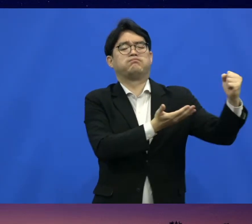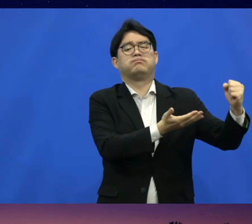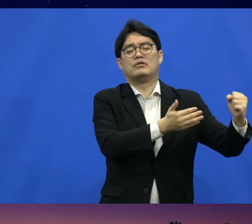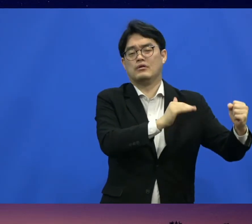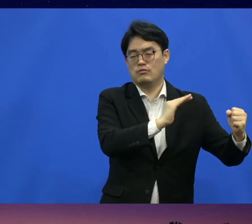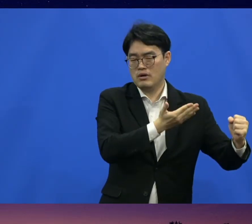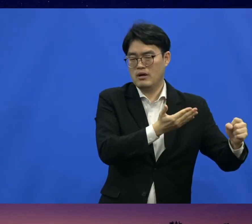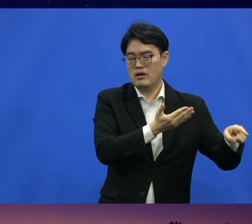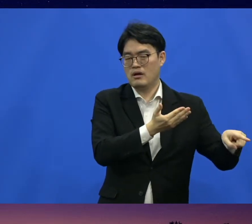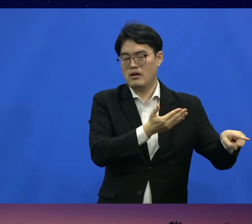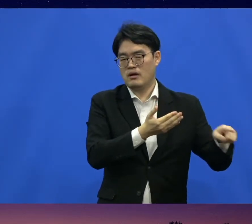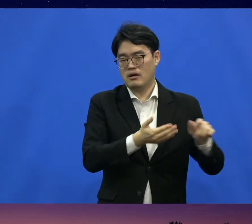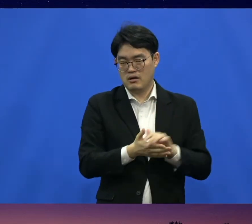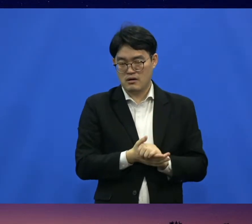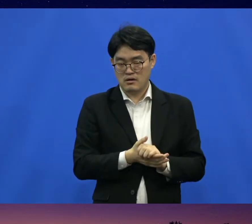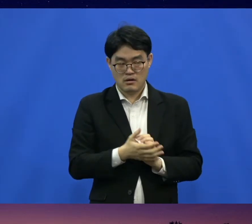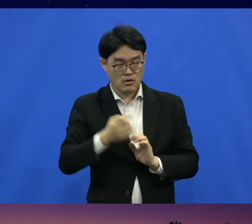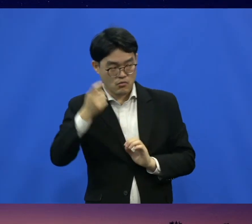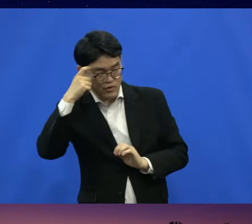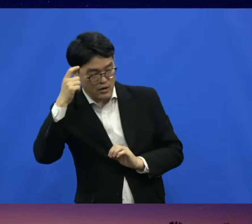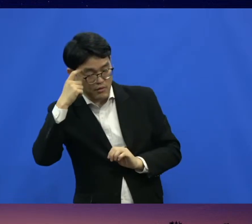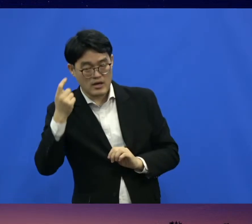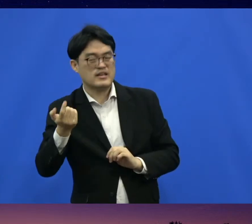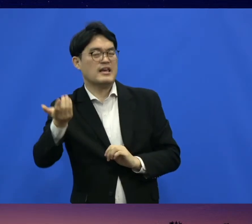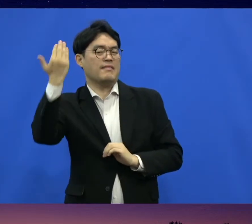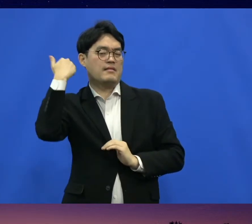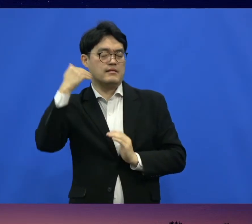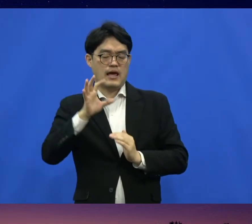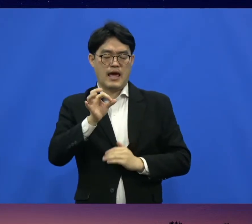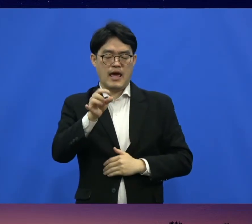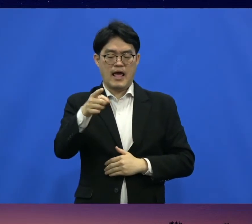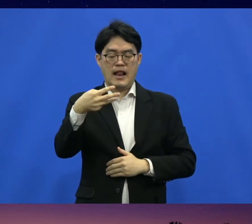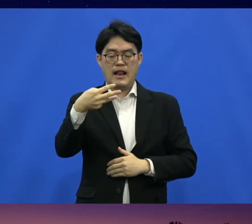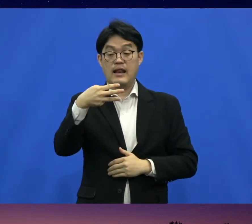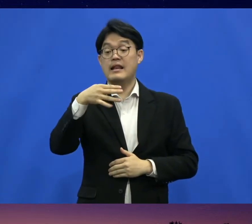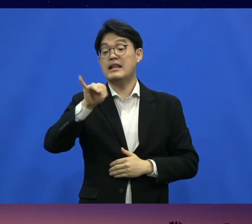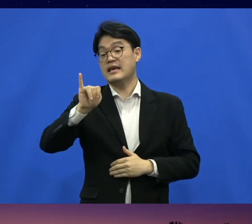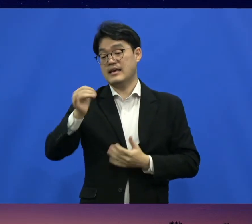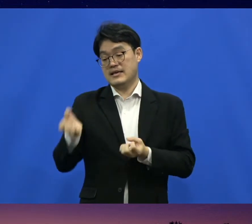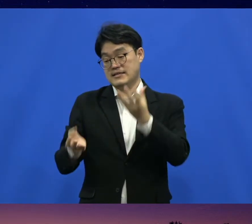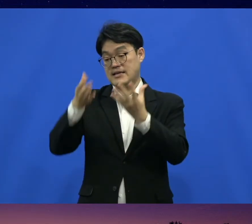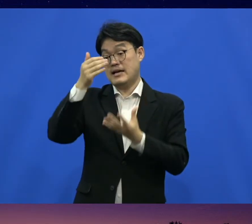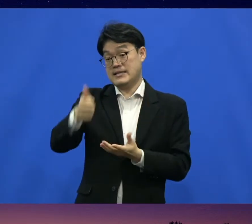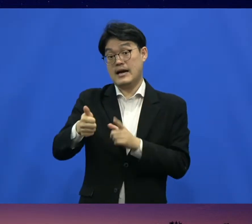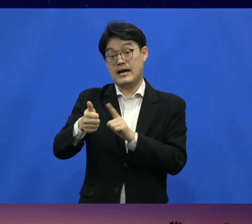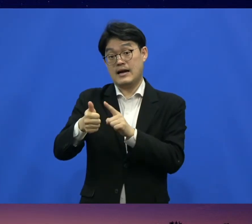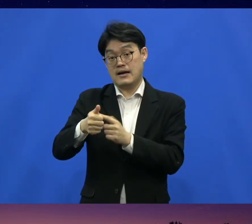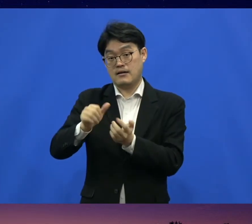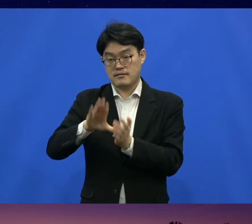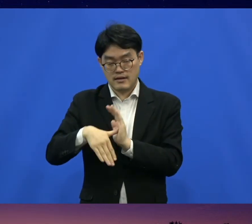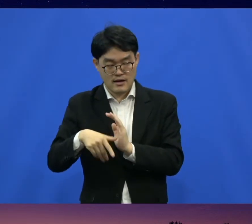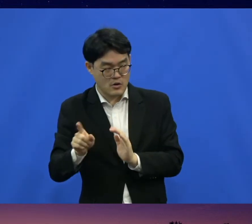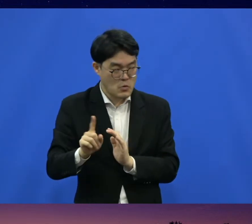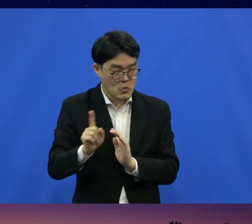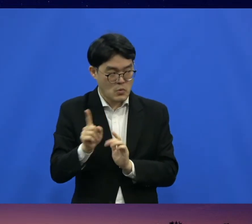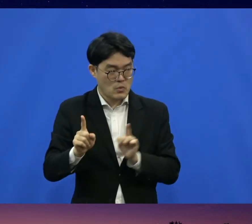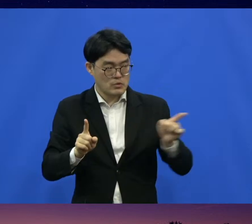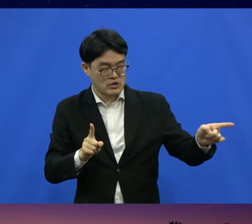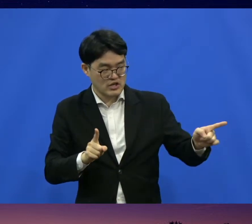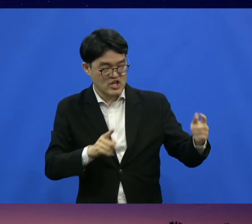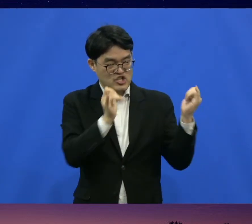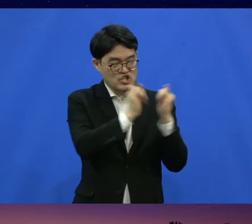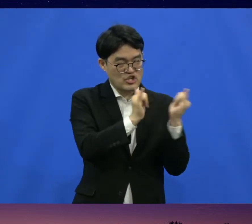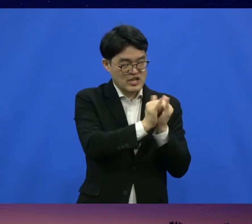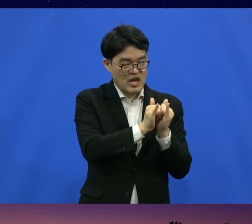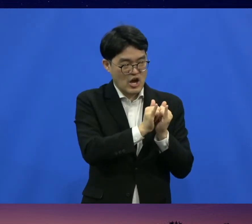블레셋과의 전투 때 이 법궤를 가지고 나갑니다. 자기들은 이렇게 불순종하는 삶을 살면서